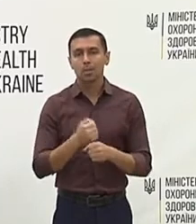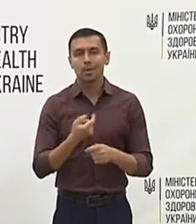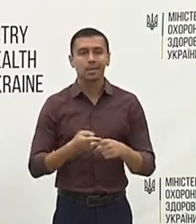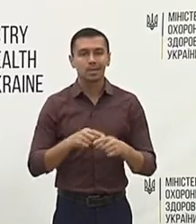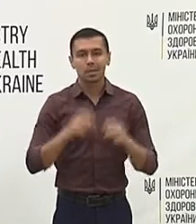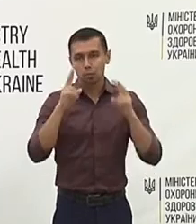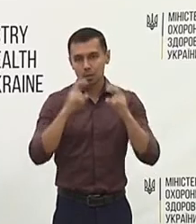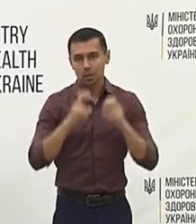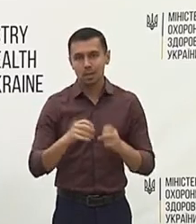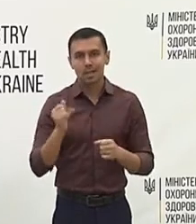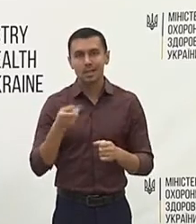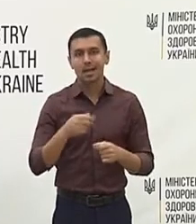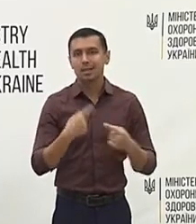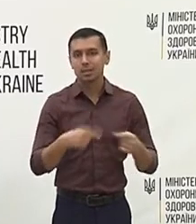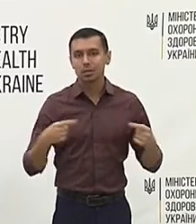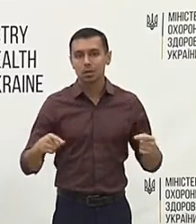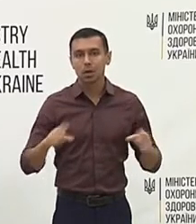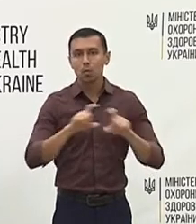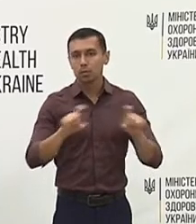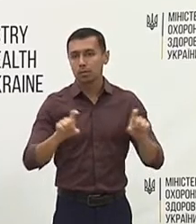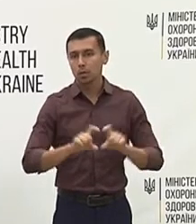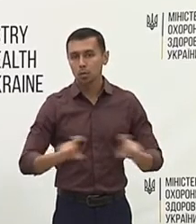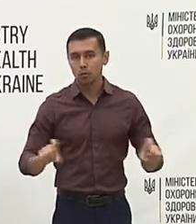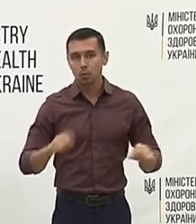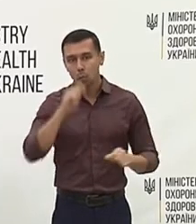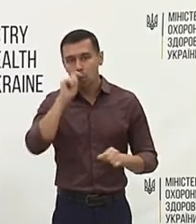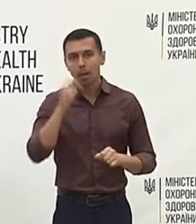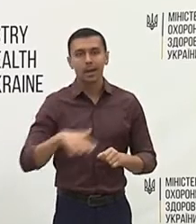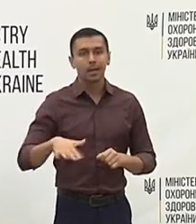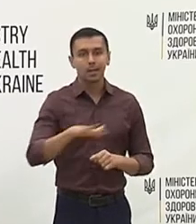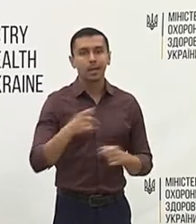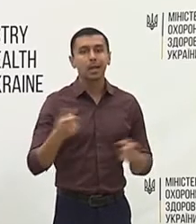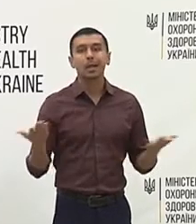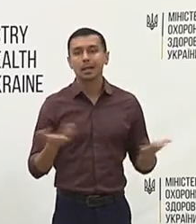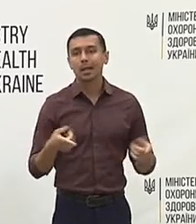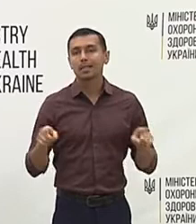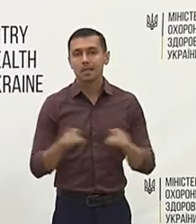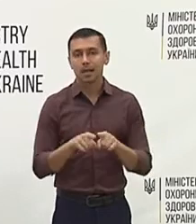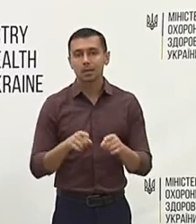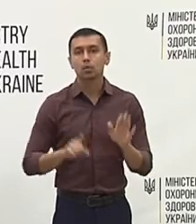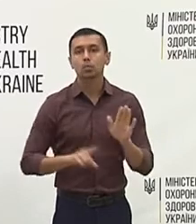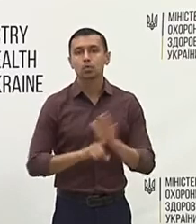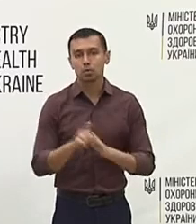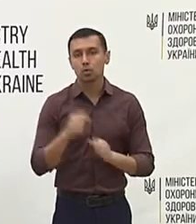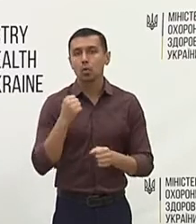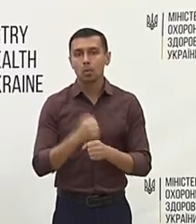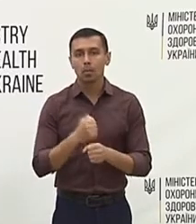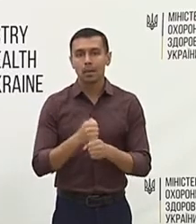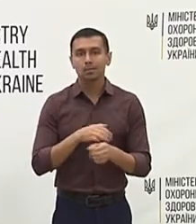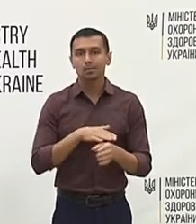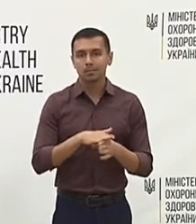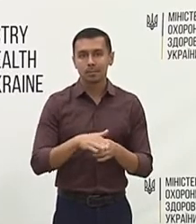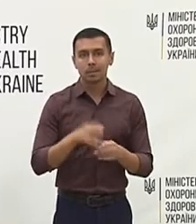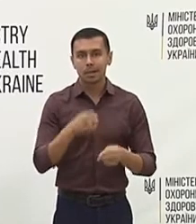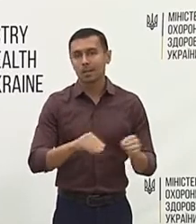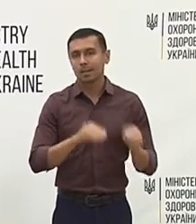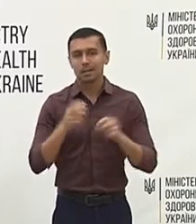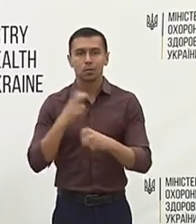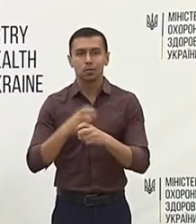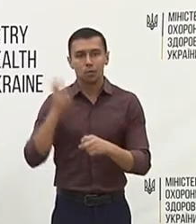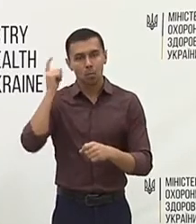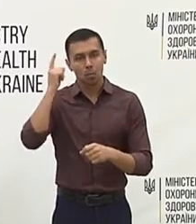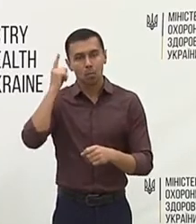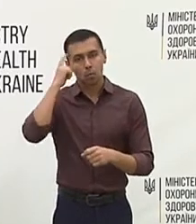ці дослідження і для інших установ України, які теж розпочнуть робити трансплантації кісткового мозку